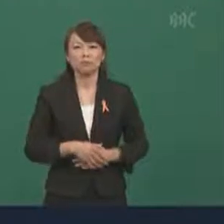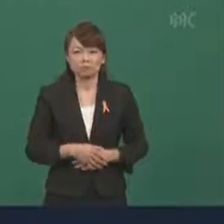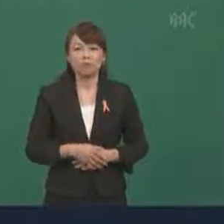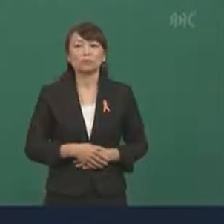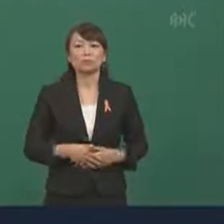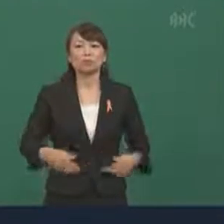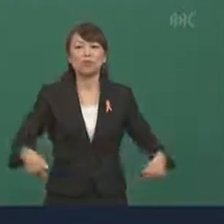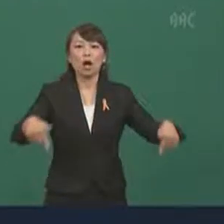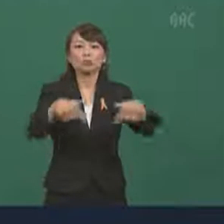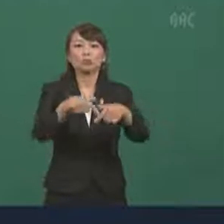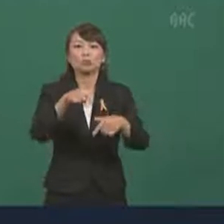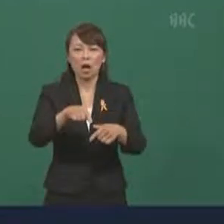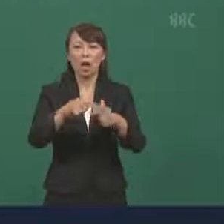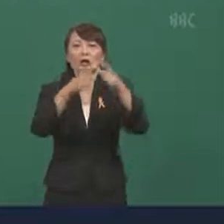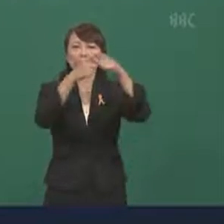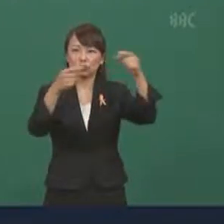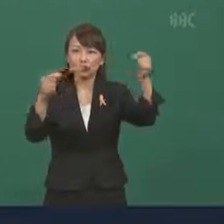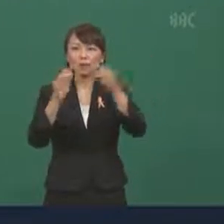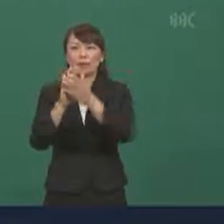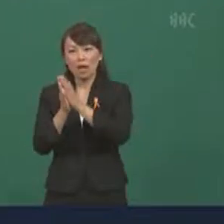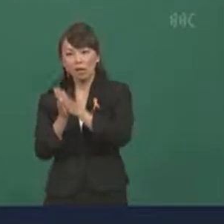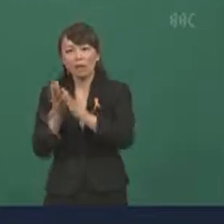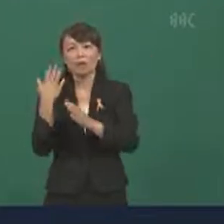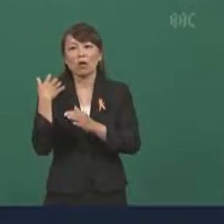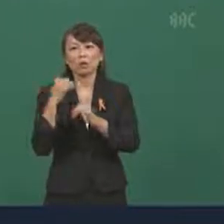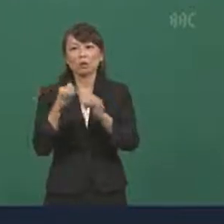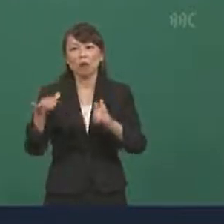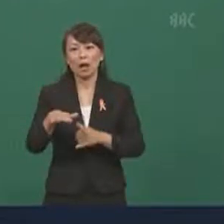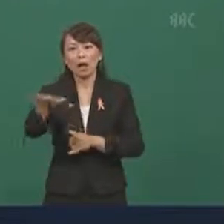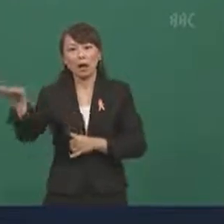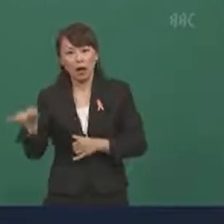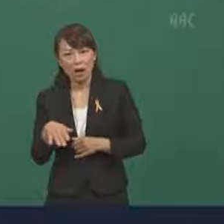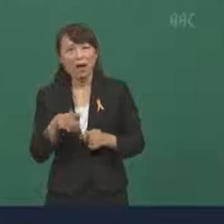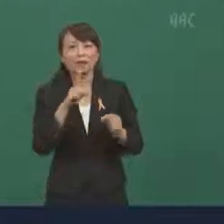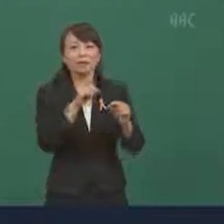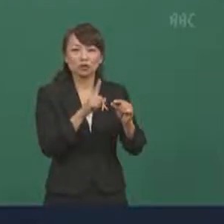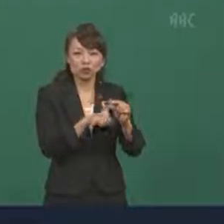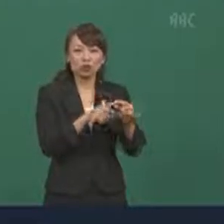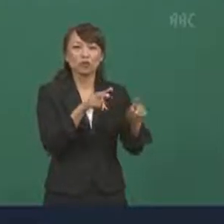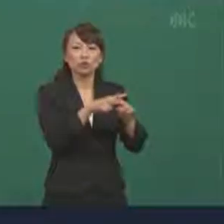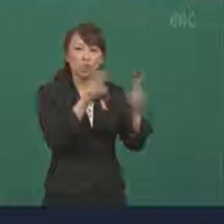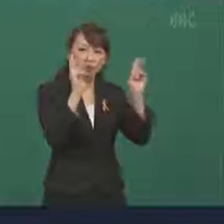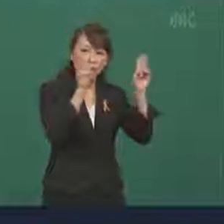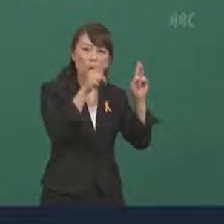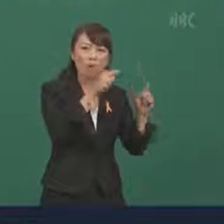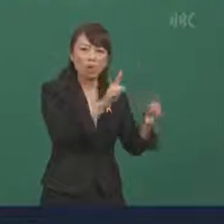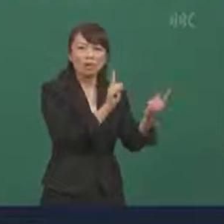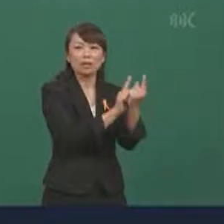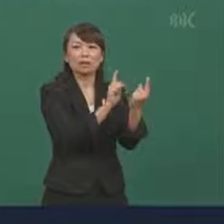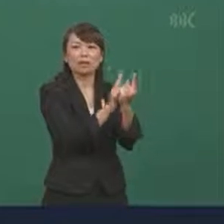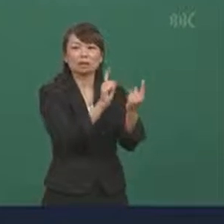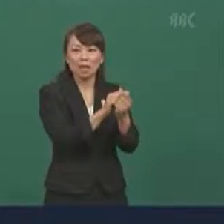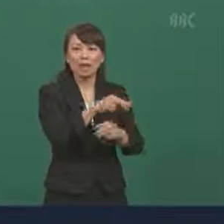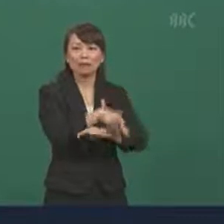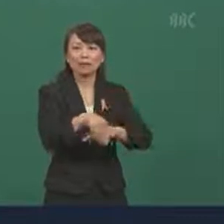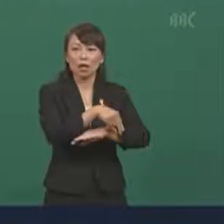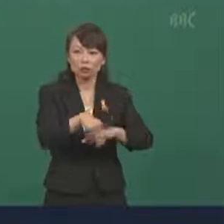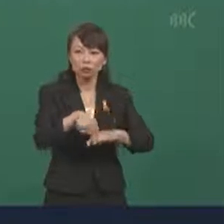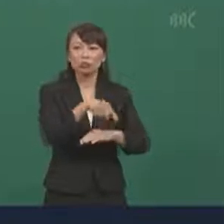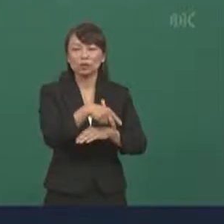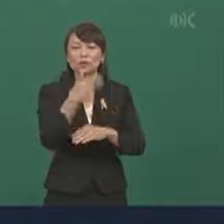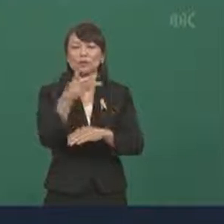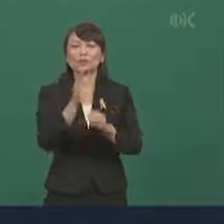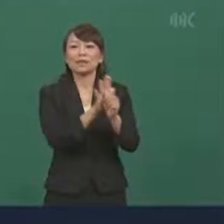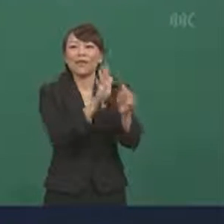ものです。この中では国や県の担当者らが中小企業を対象とした施策